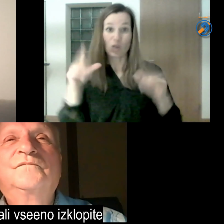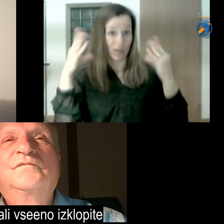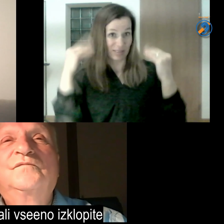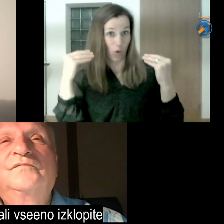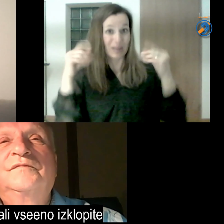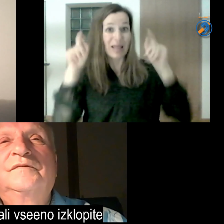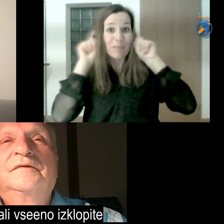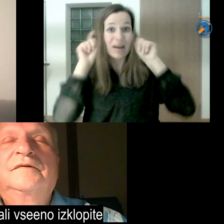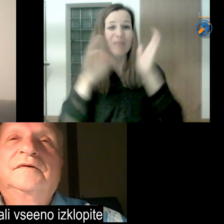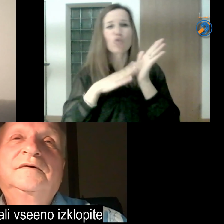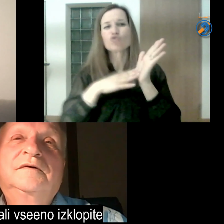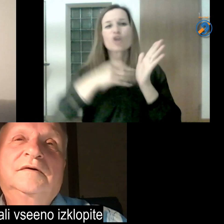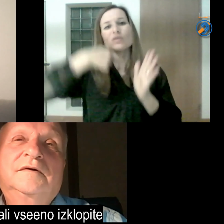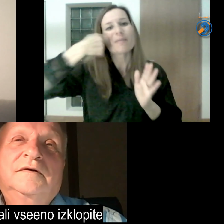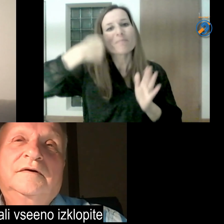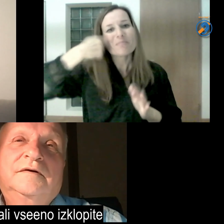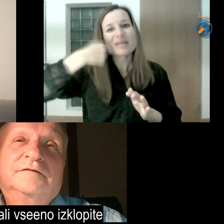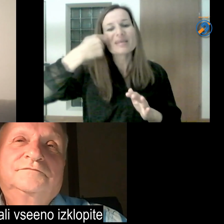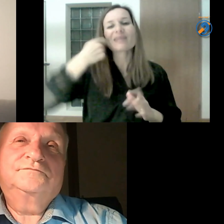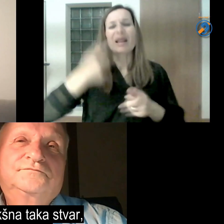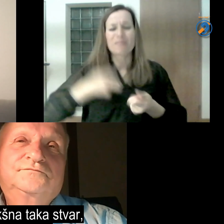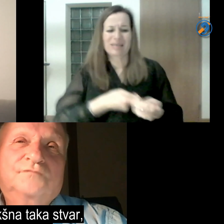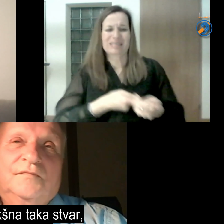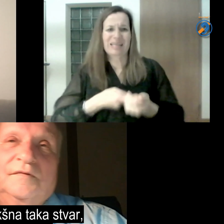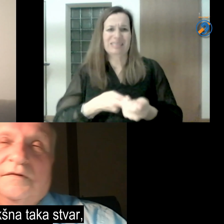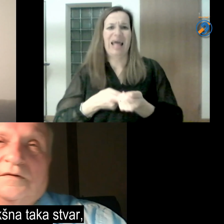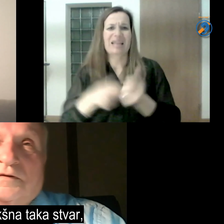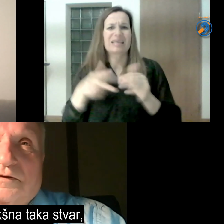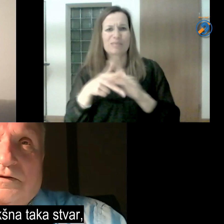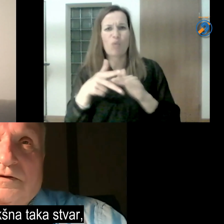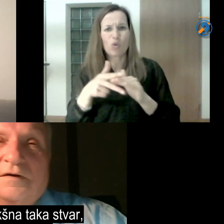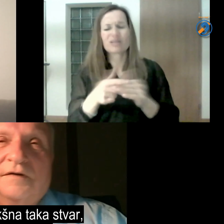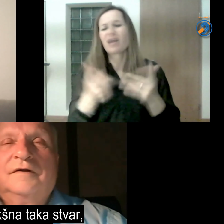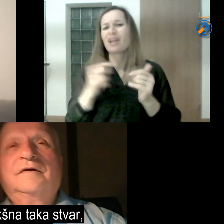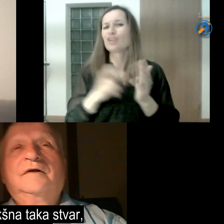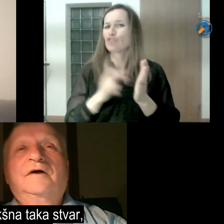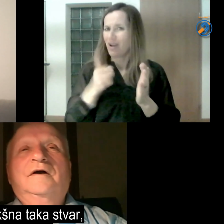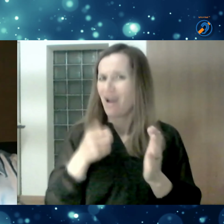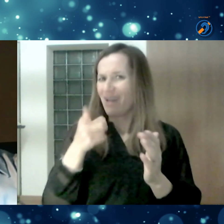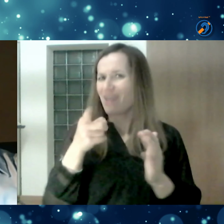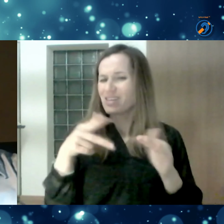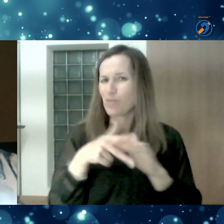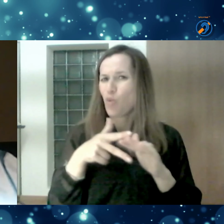ko se brijete ali pa vas sesalec zmoti, je še kakšna taka stvar, ki vas zmoti?